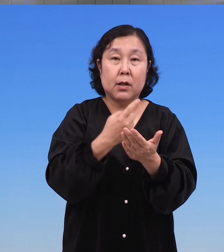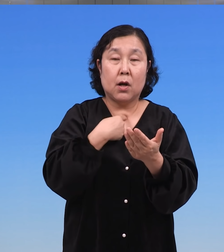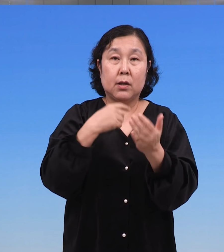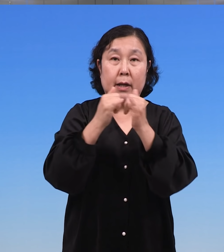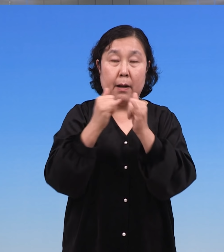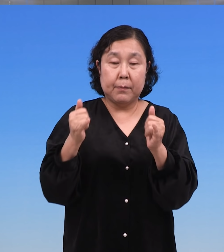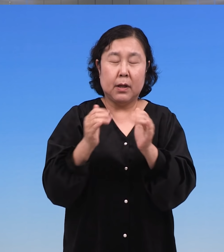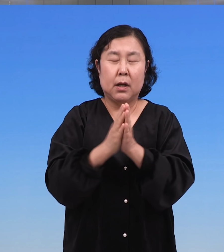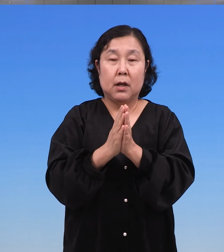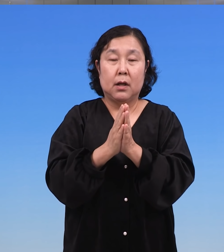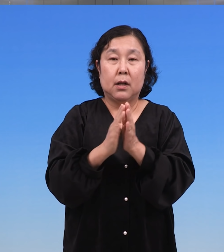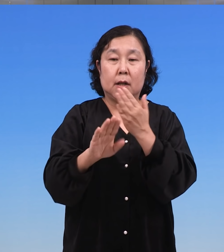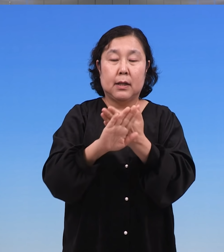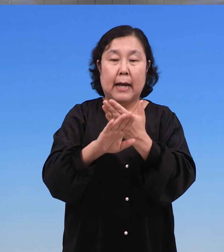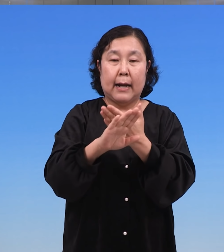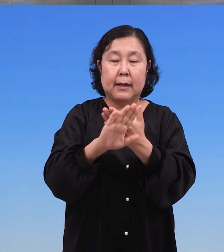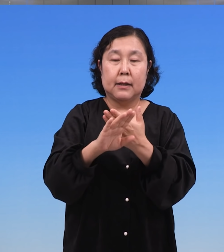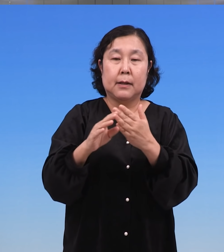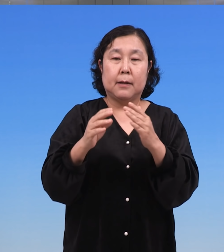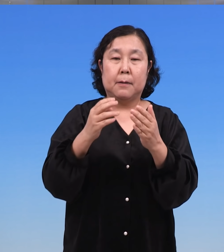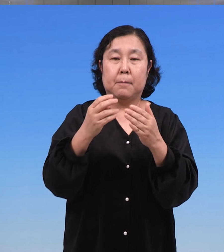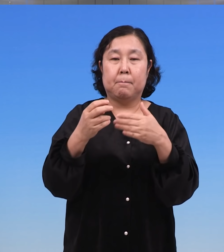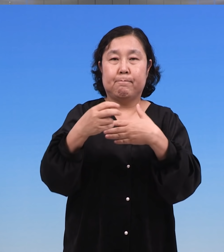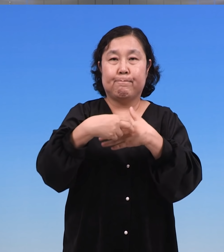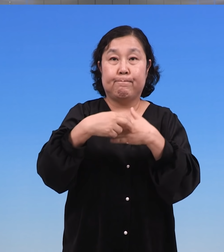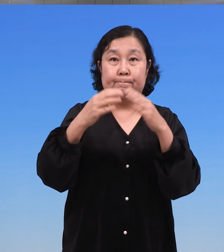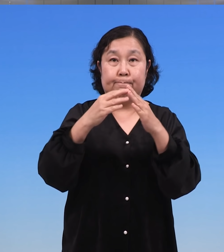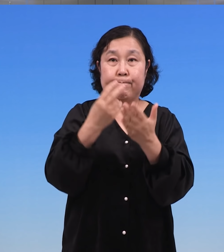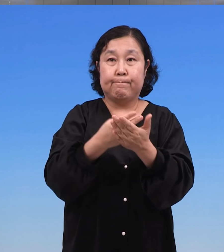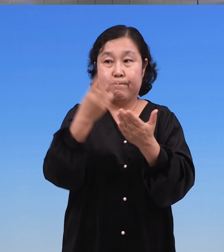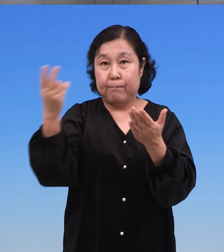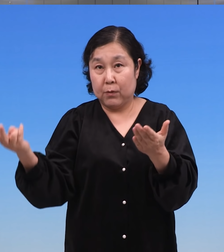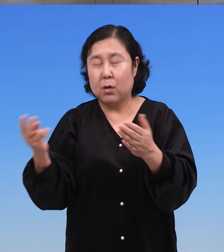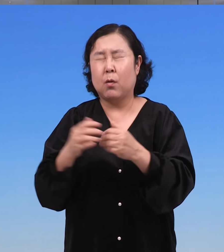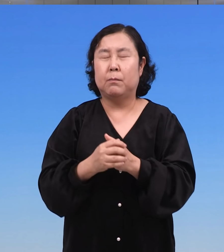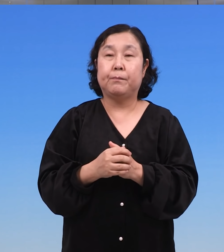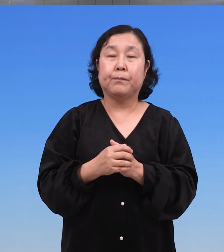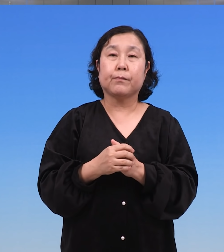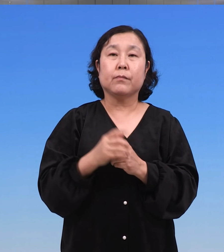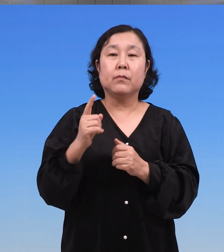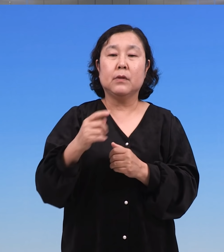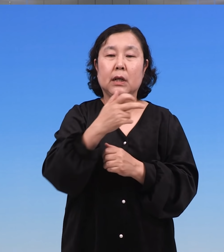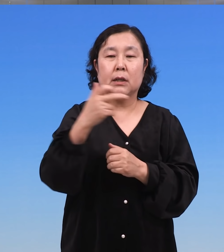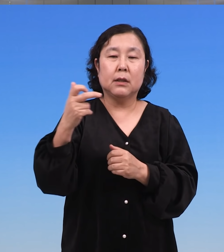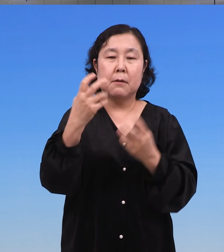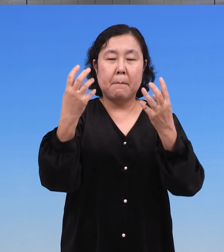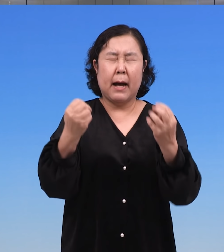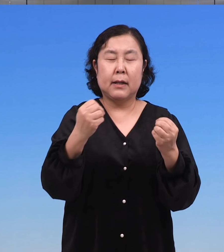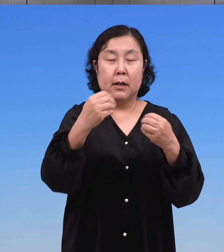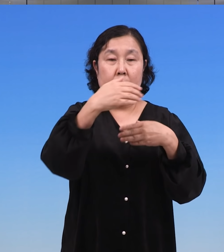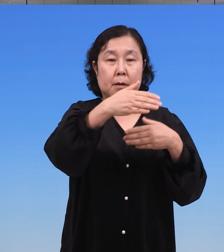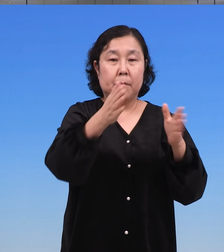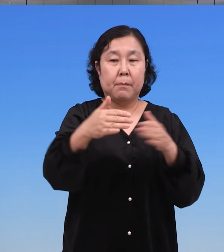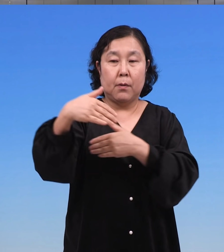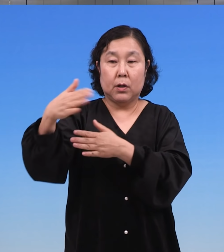병원으로 옮기고, 제가 알기로 이 병원은 종합병원이거든요. 그 큰 그